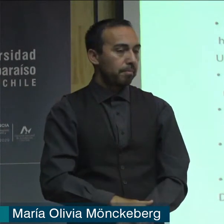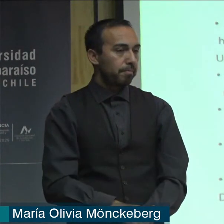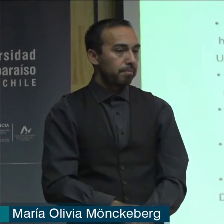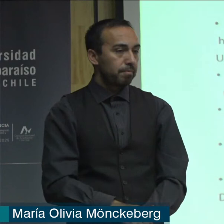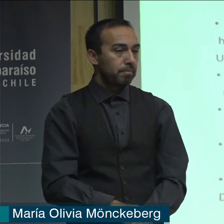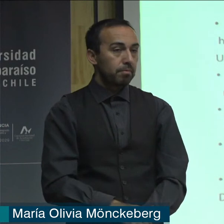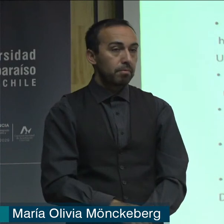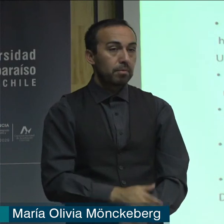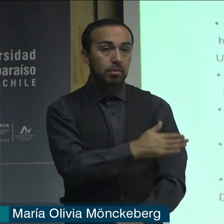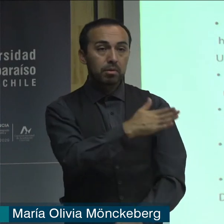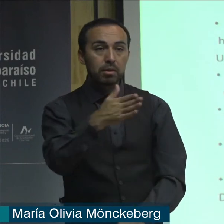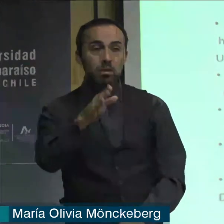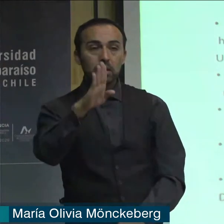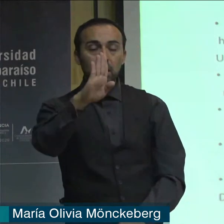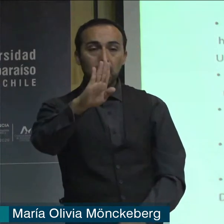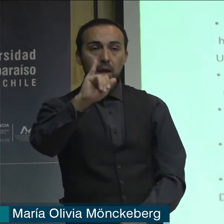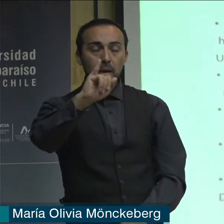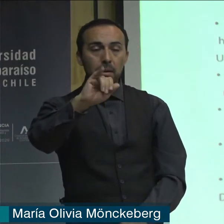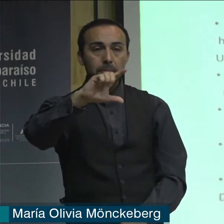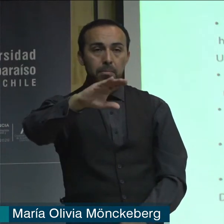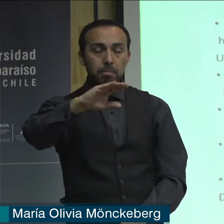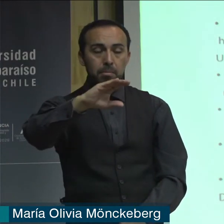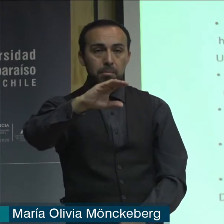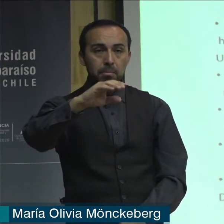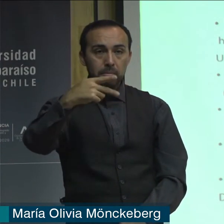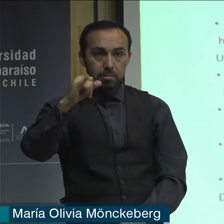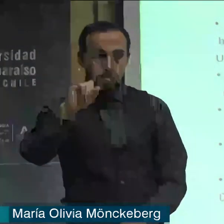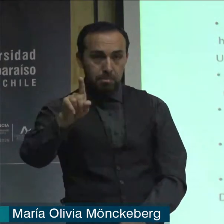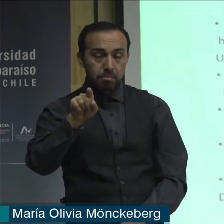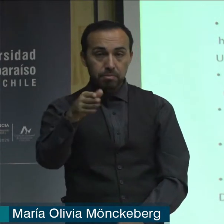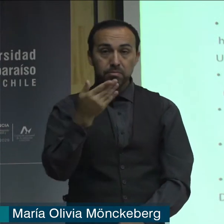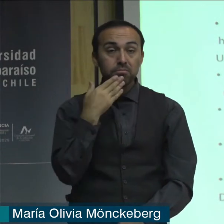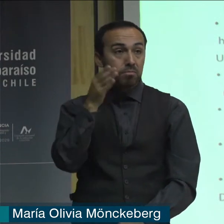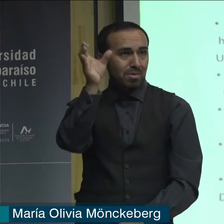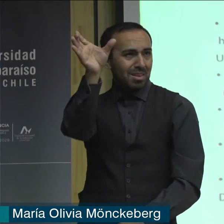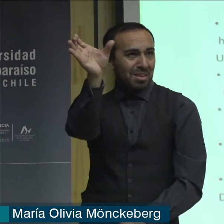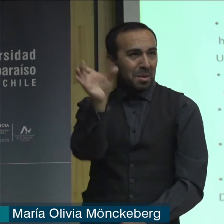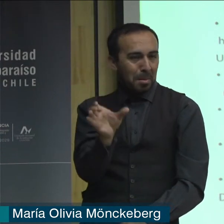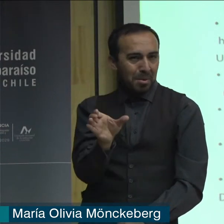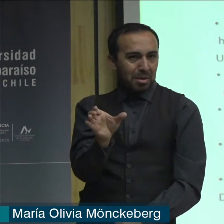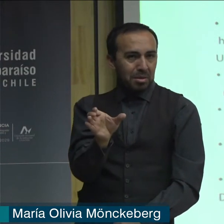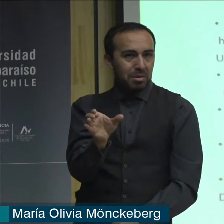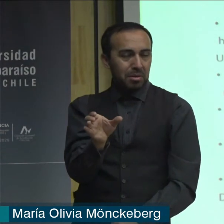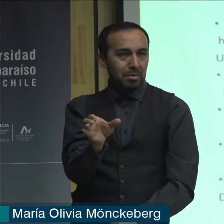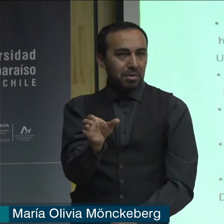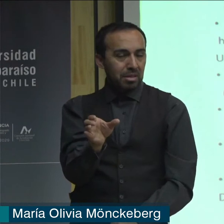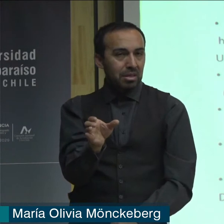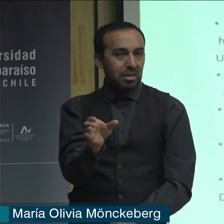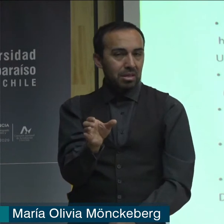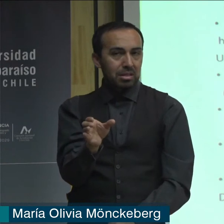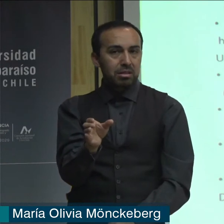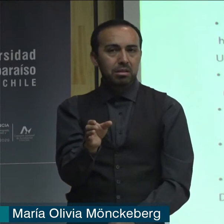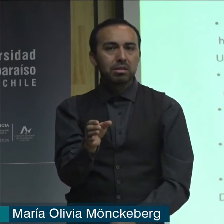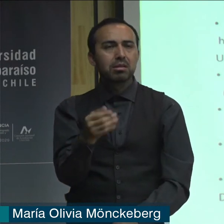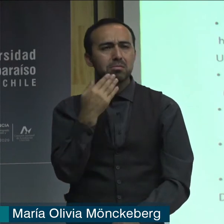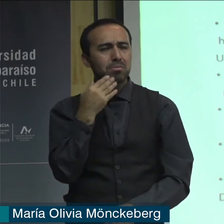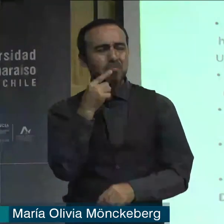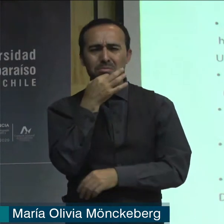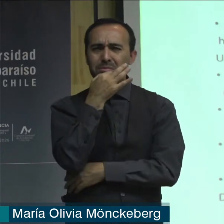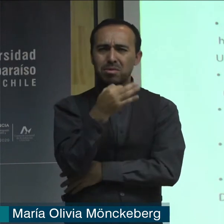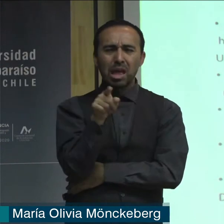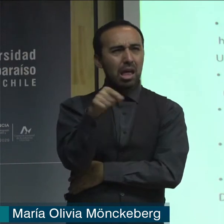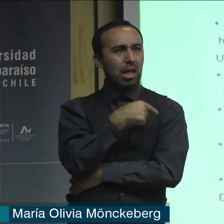y Hernán miji Hernán es otro personaje que claro le puede decir